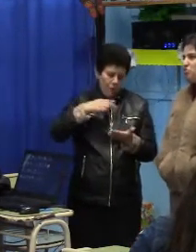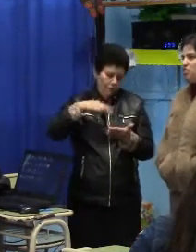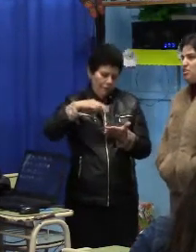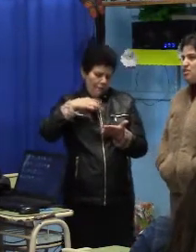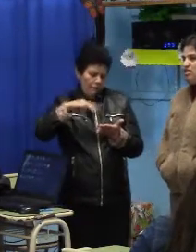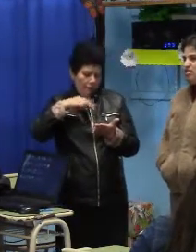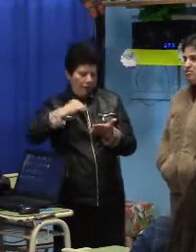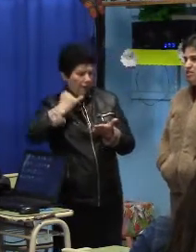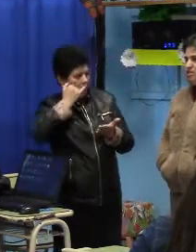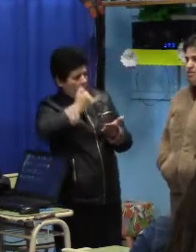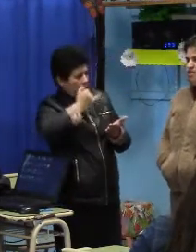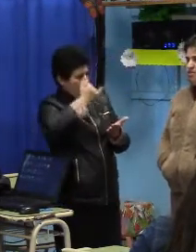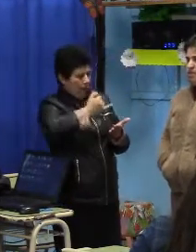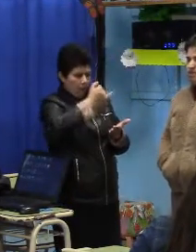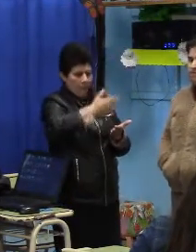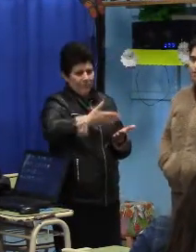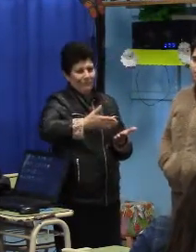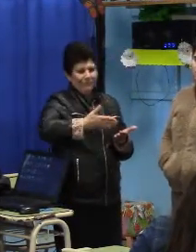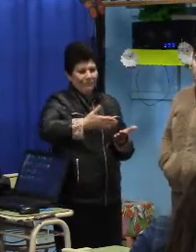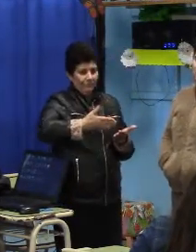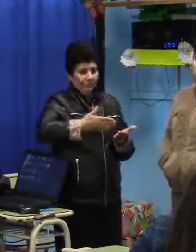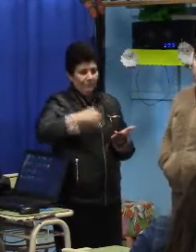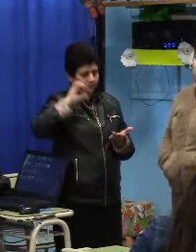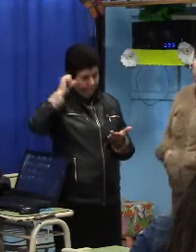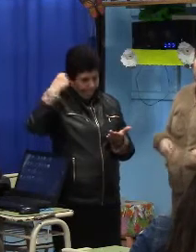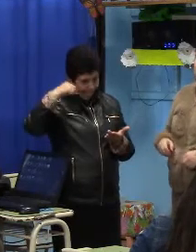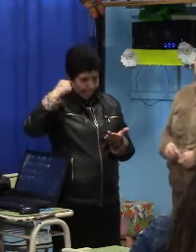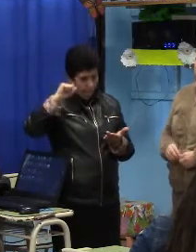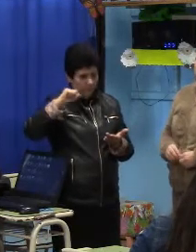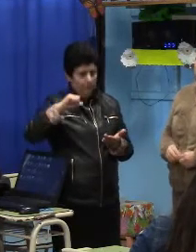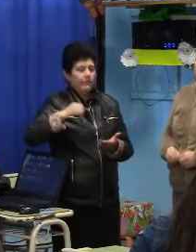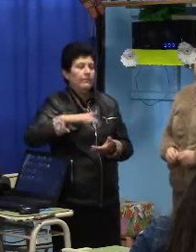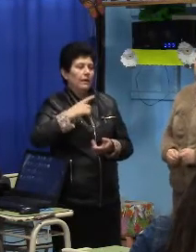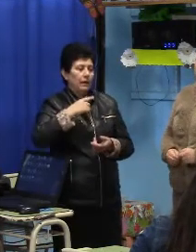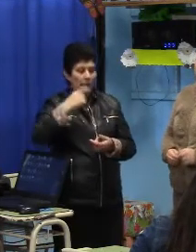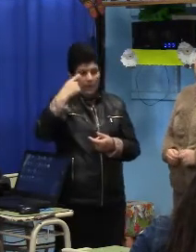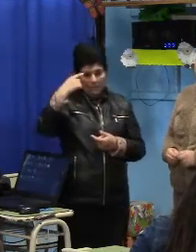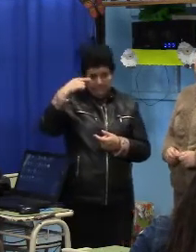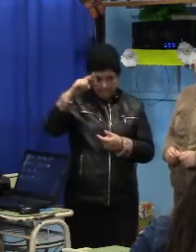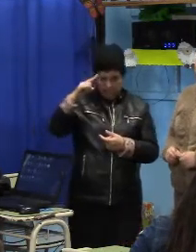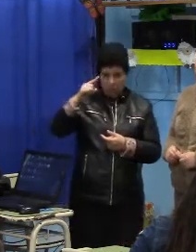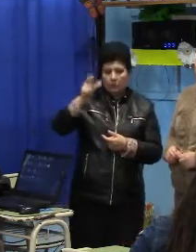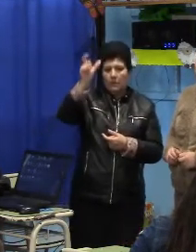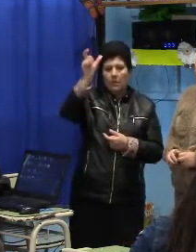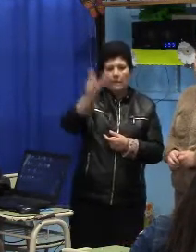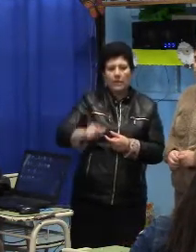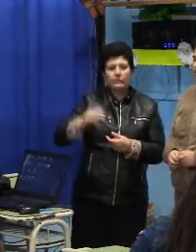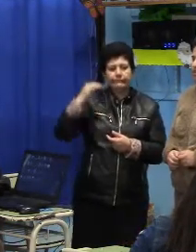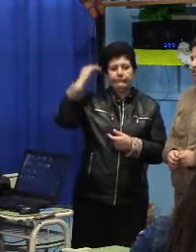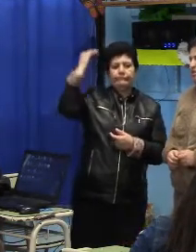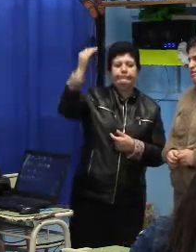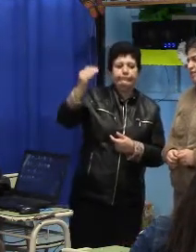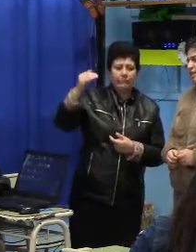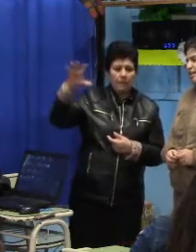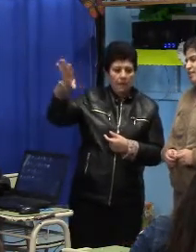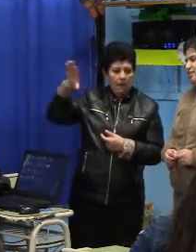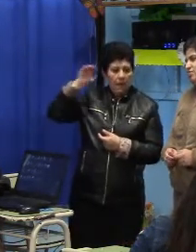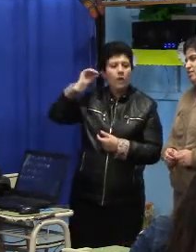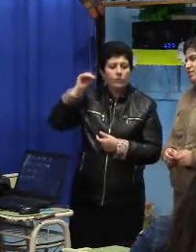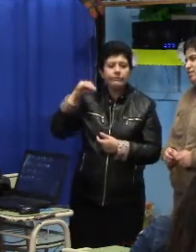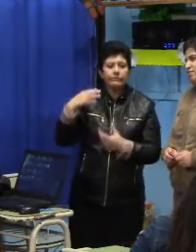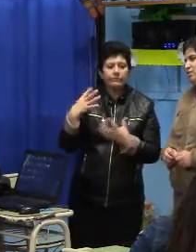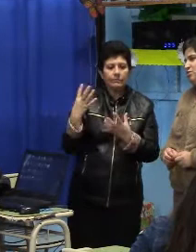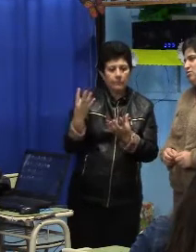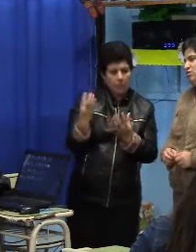entrenados mucho de chicos. Pero a una persona mayor, si bien el audio le va a servir, requiere